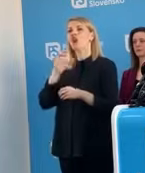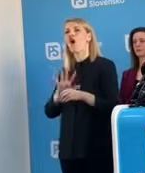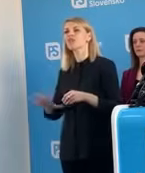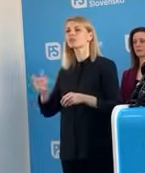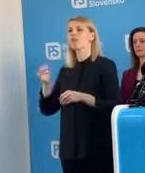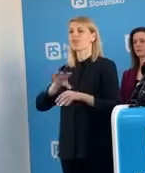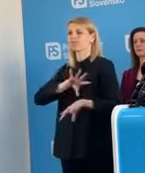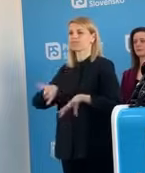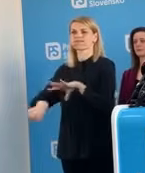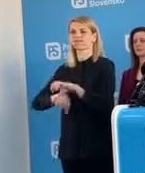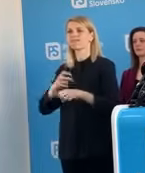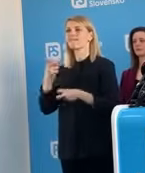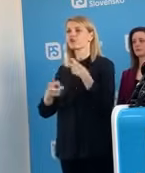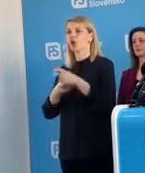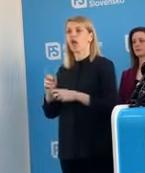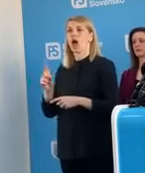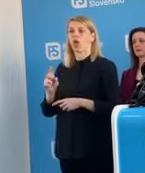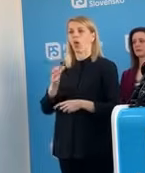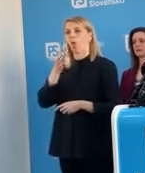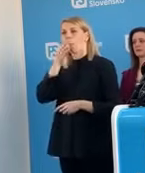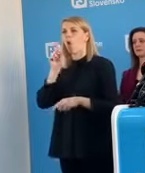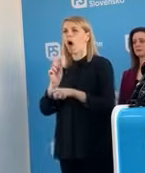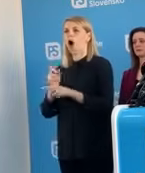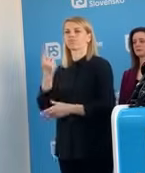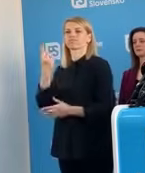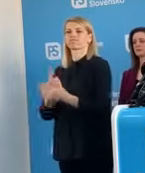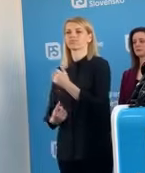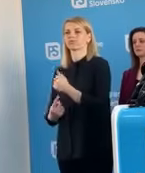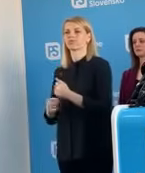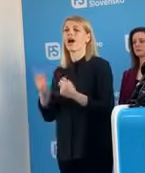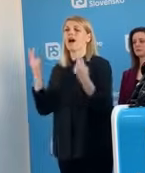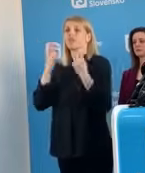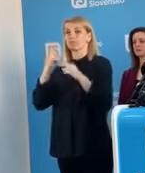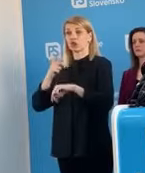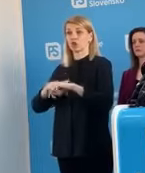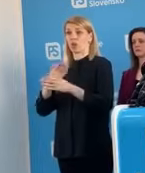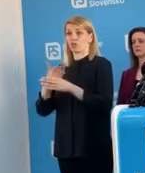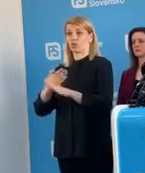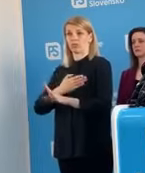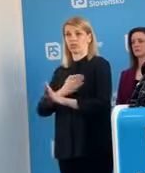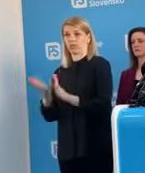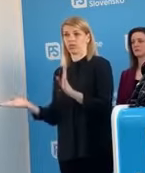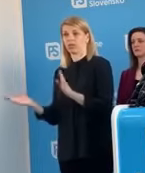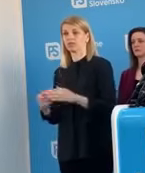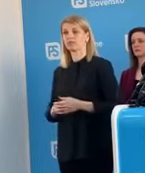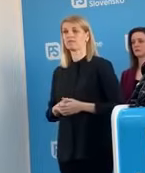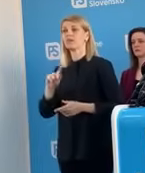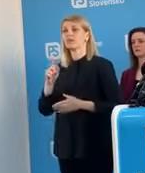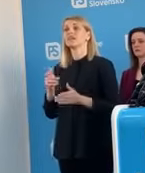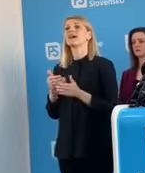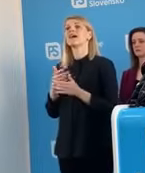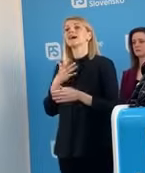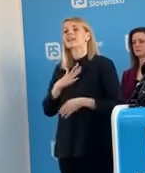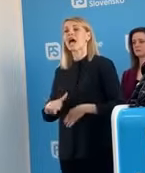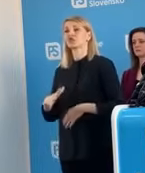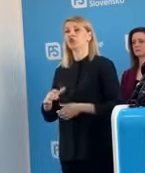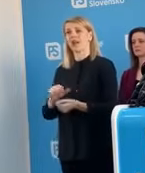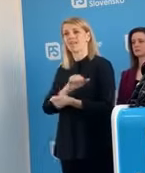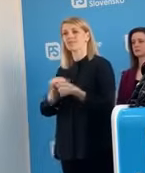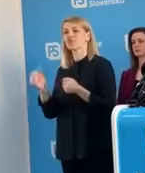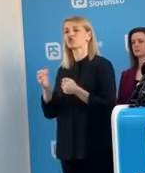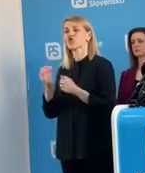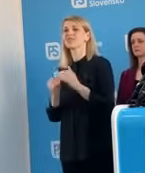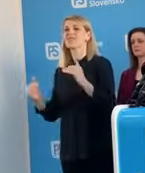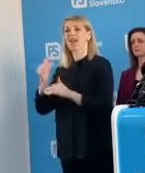mať kto vyšetrovať a chrániť. A áno, boli by sme v časovom sklze. Už sme. Ale stále je lepšie vyčerpať čo